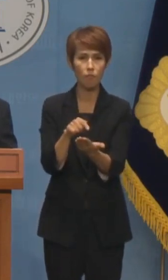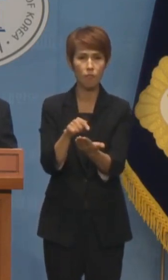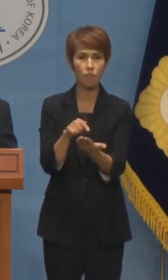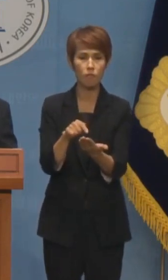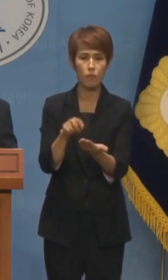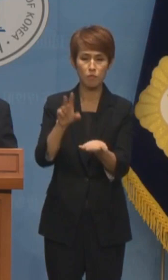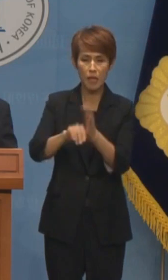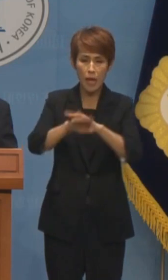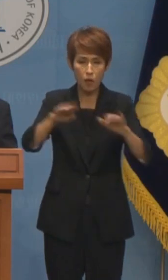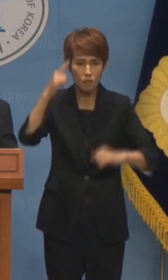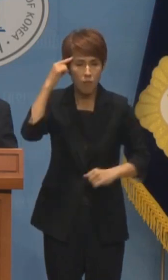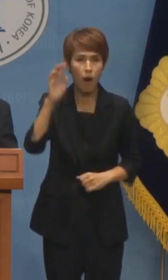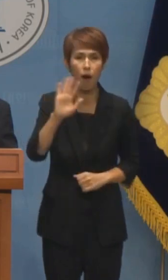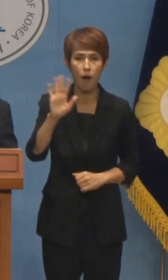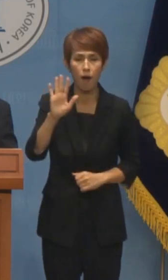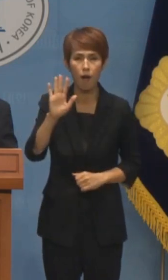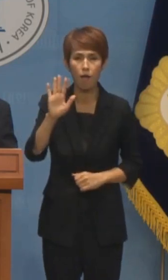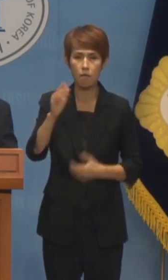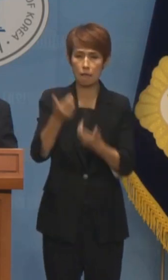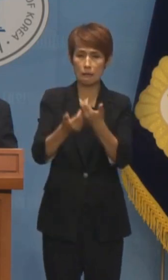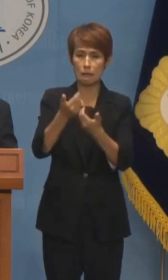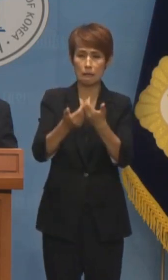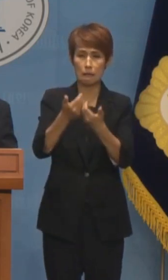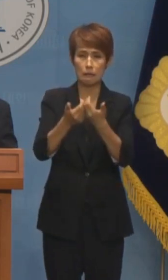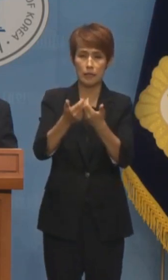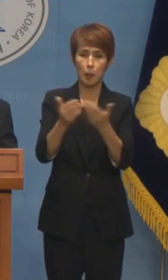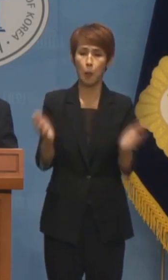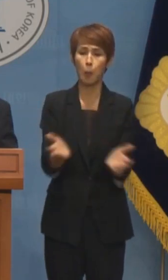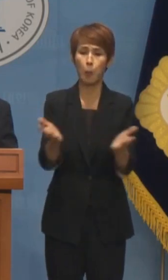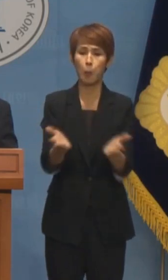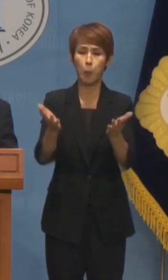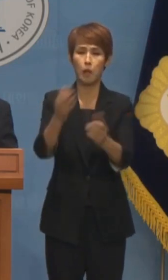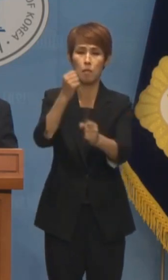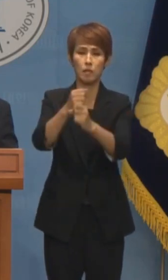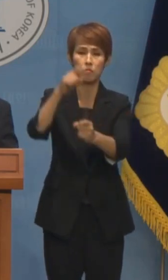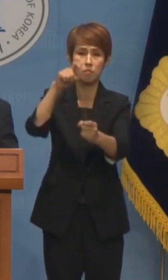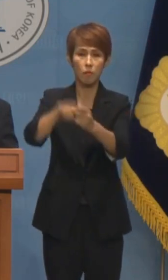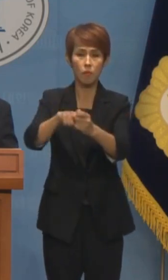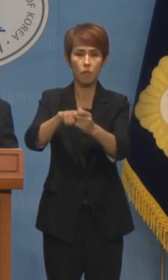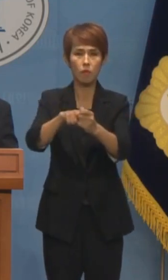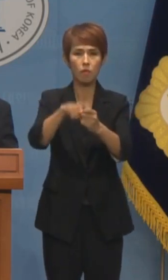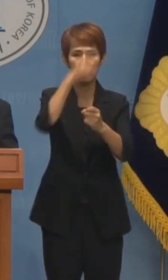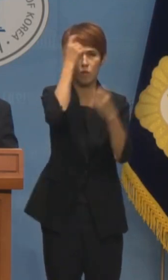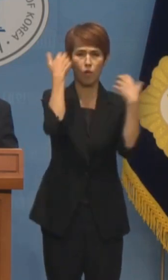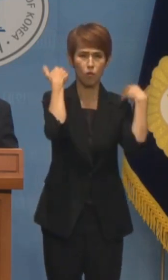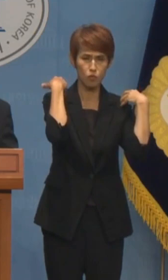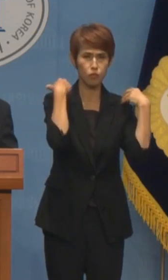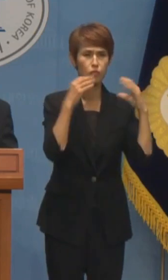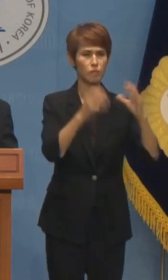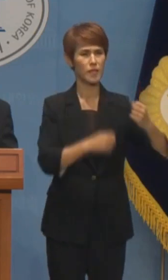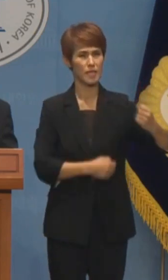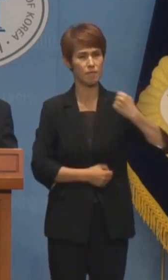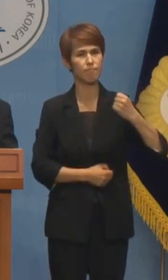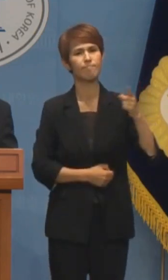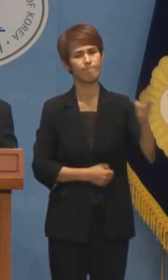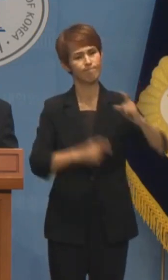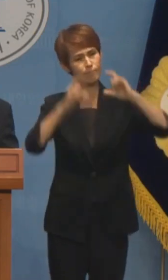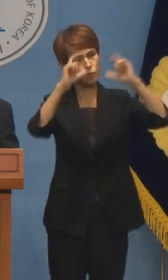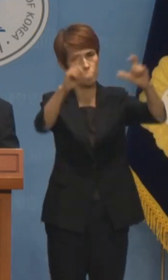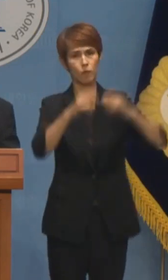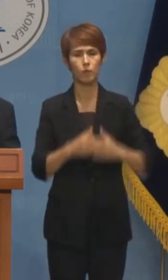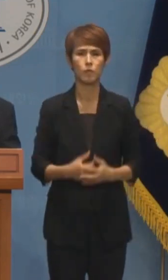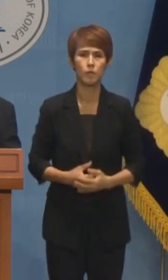해결이 아닌 새로운 갈등 증폭의 도구로 삼으려는 정부와 국민의힘의 시도에 강력하게 경고합니다.